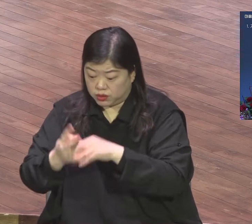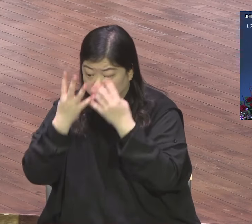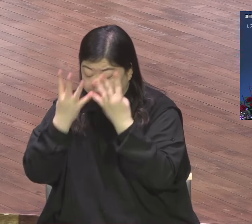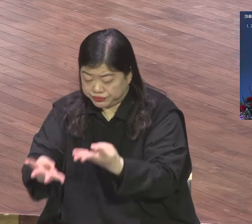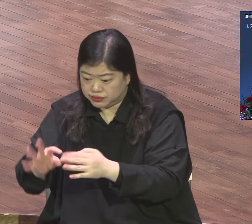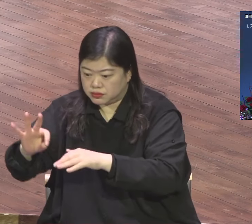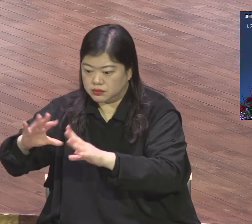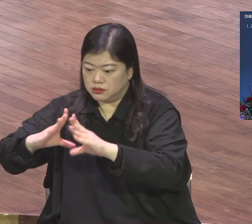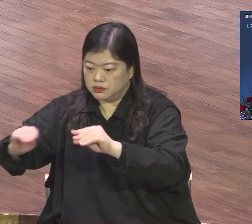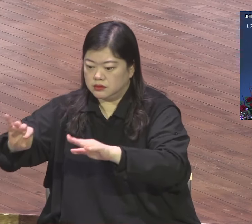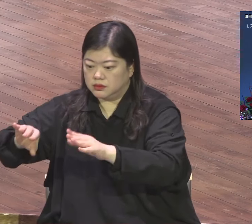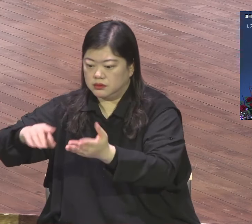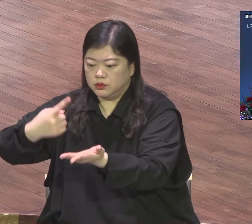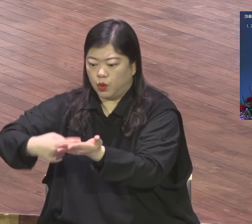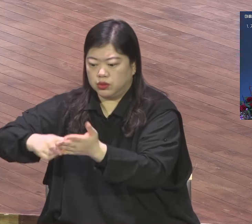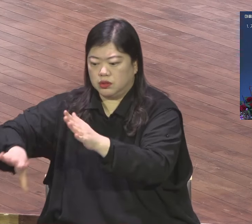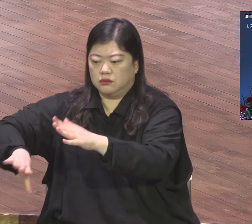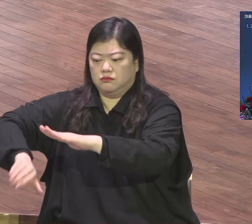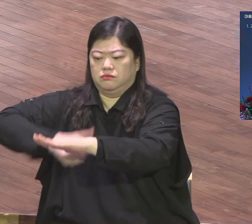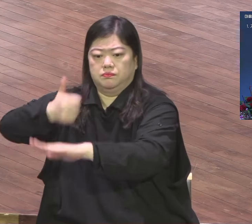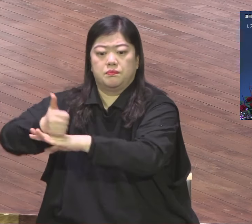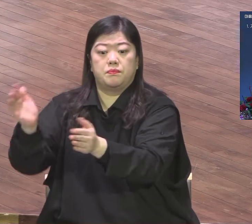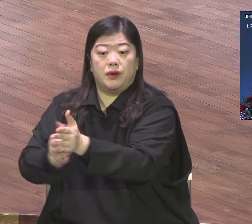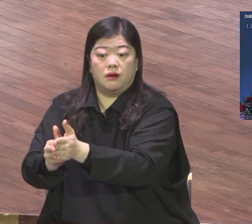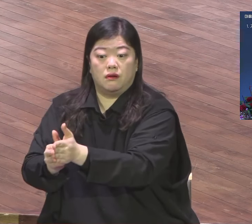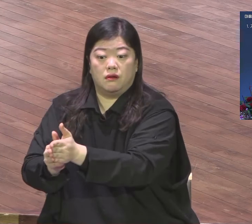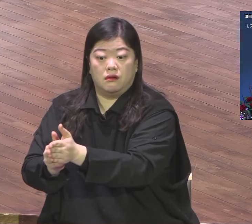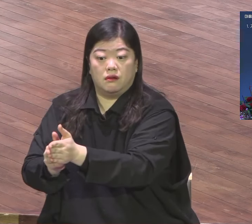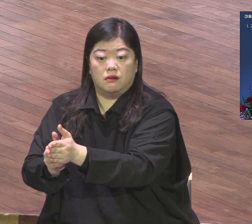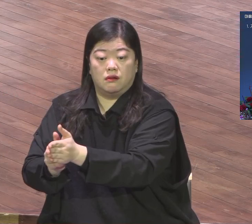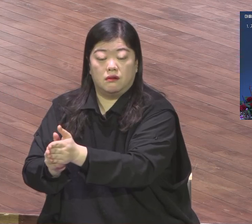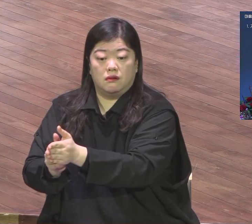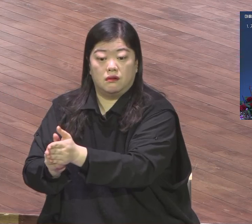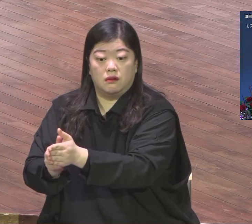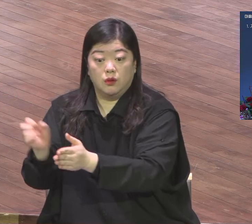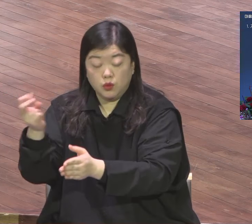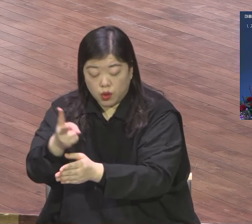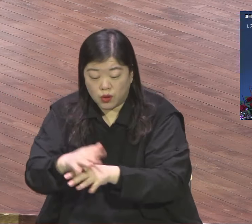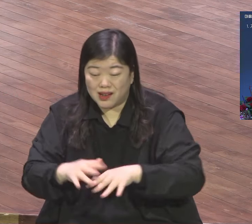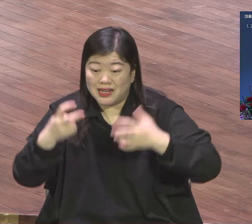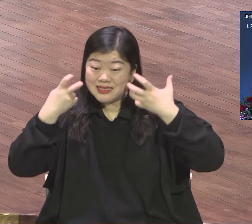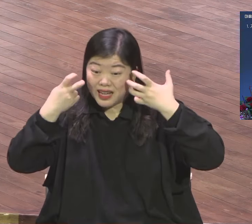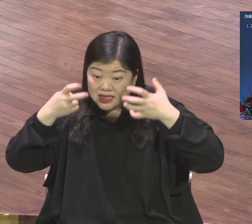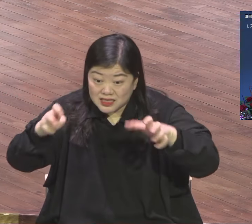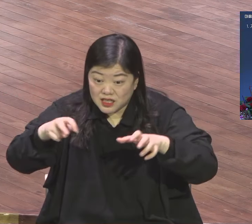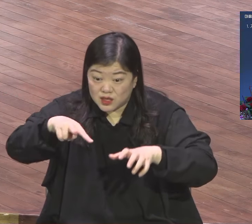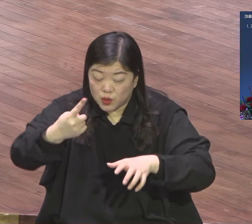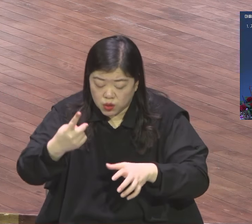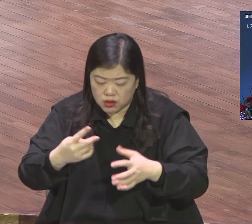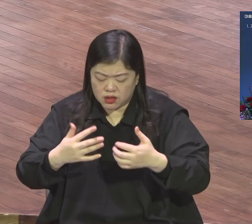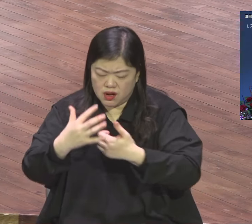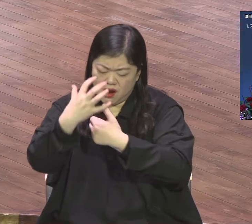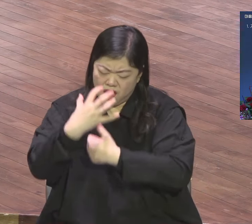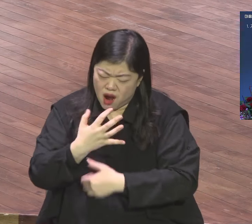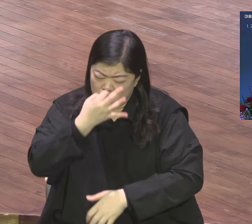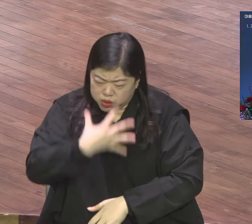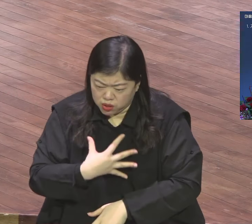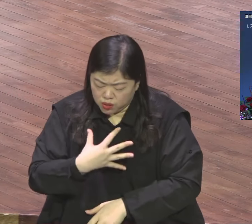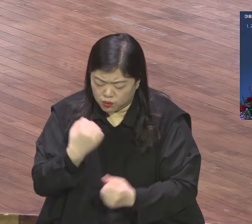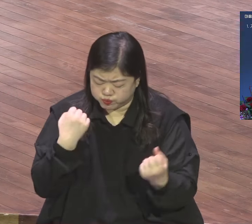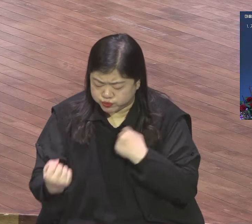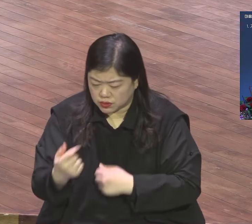노예로 갔다고 억울하다 기도 안 했습니까? 억울하게 감옥 갔다고 기도 안 했습니까? 하나님과 영적 줄을 계속 잡고